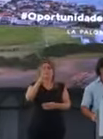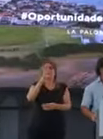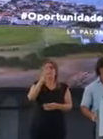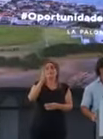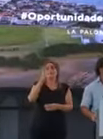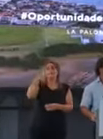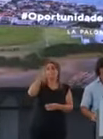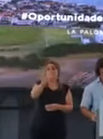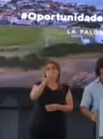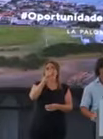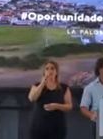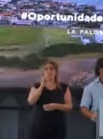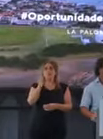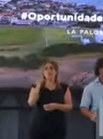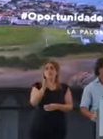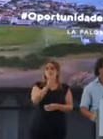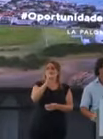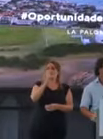esto.